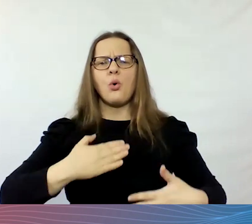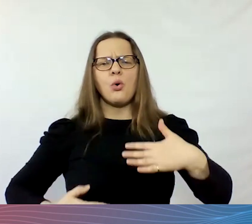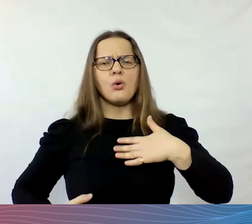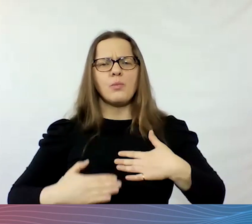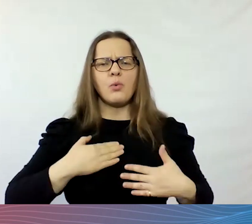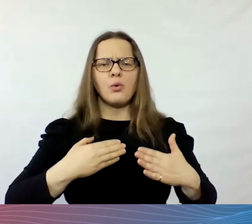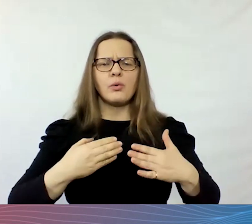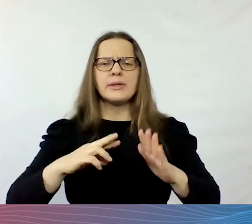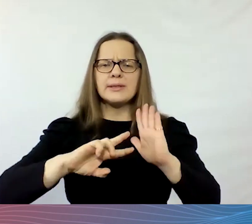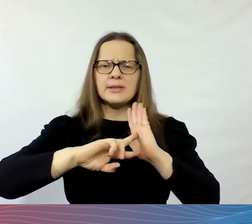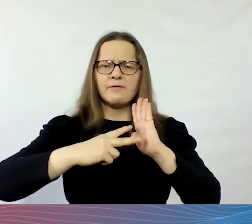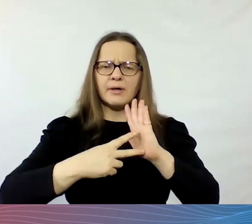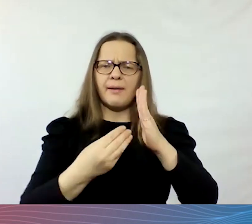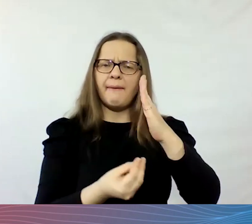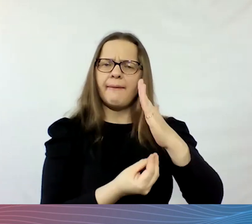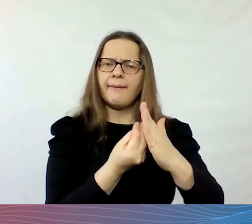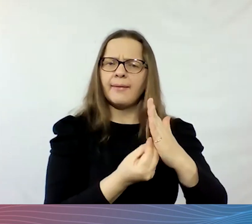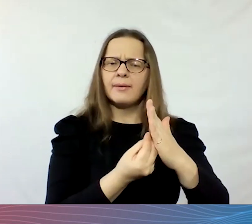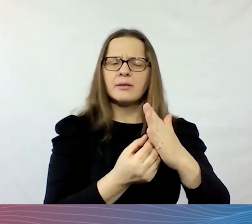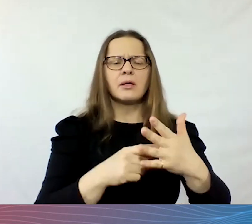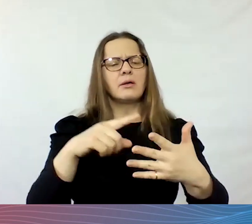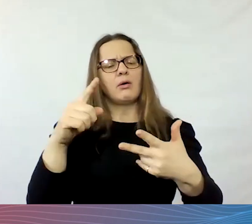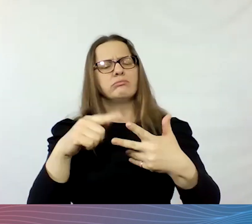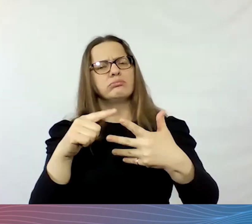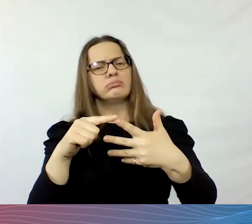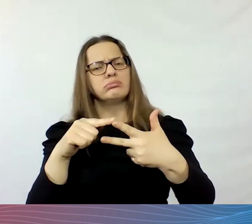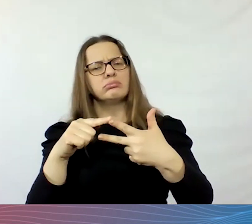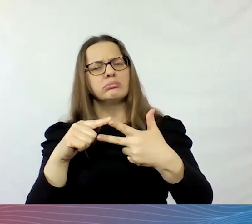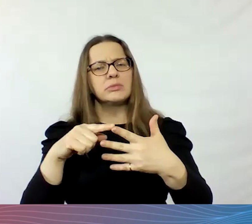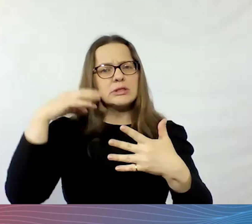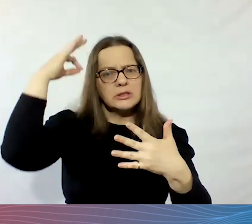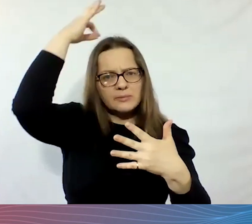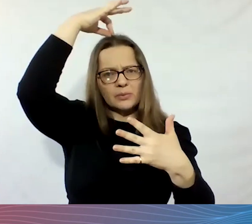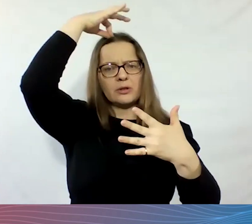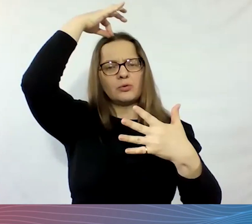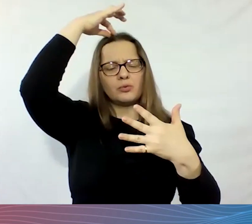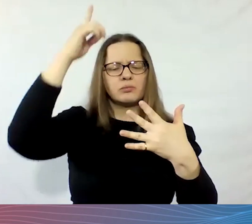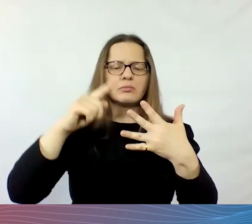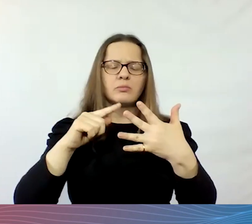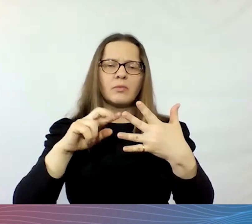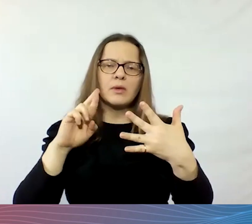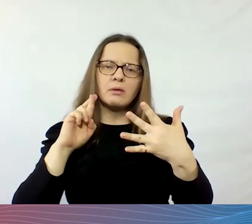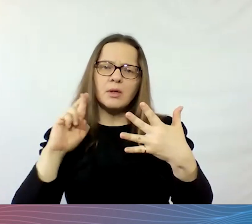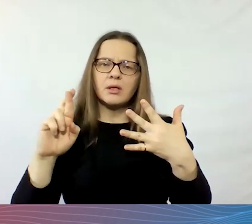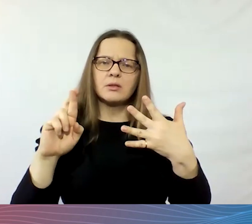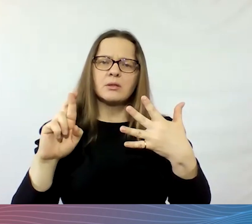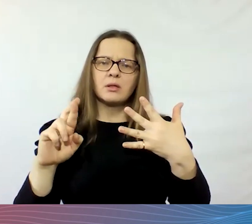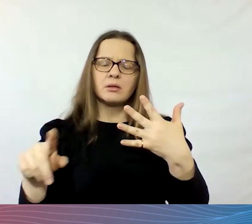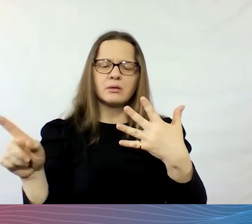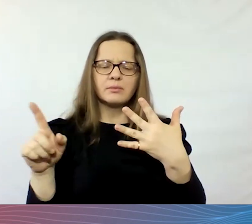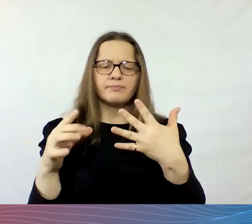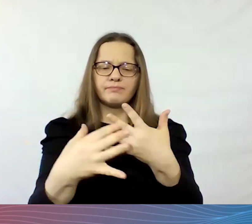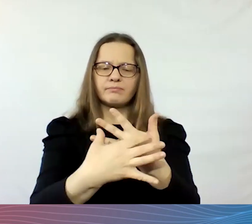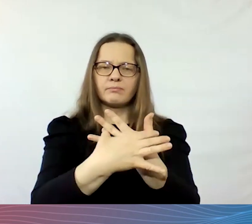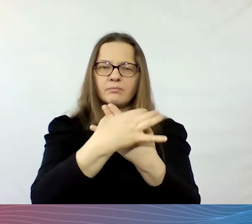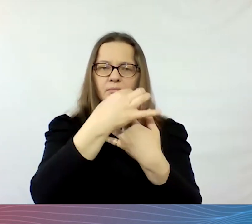É corpo, espírito e esperança. E por que o segundo trio, né?